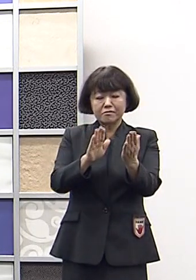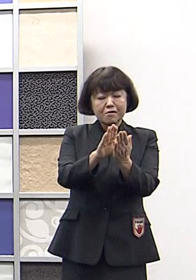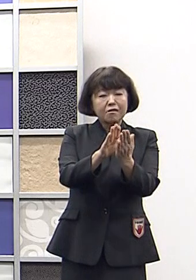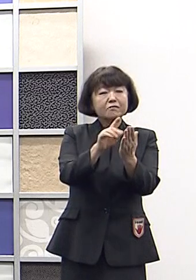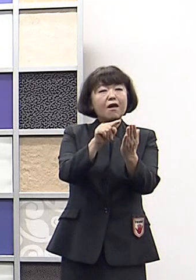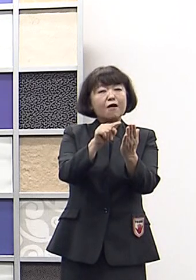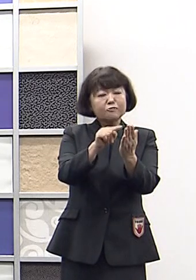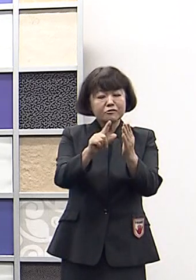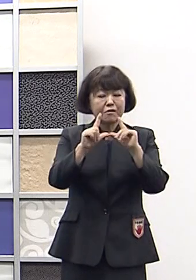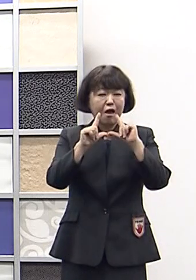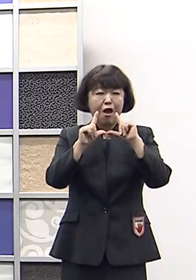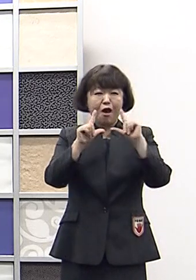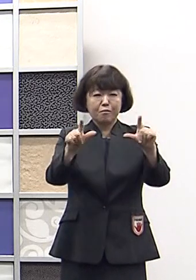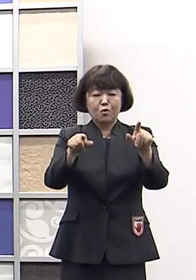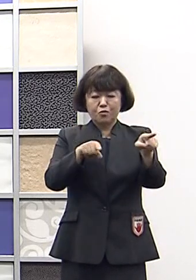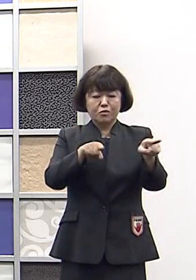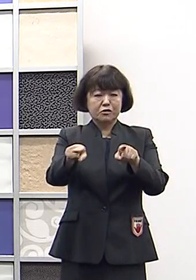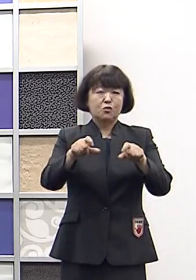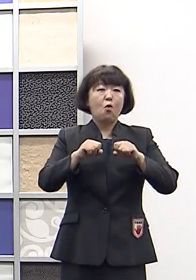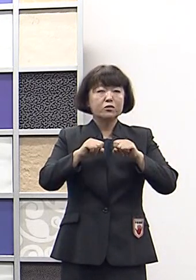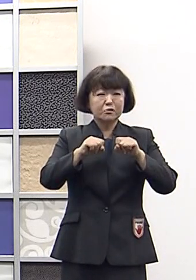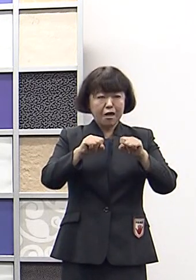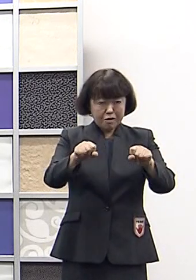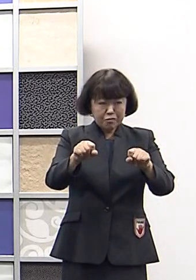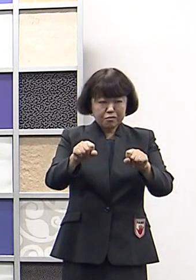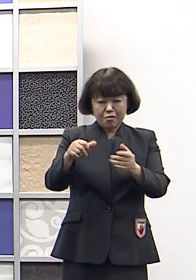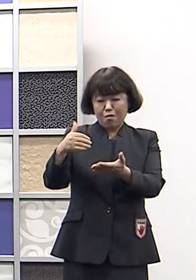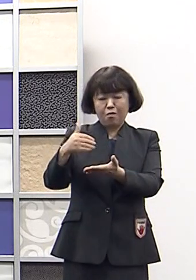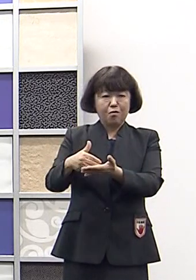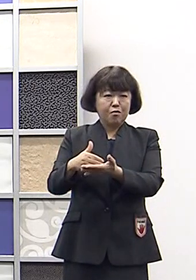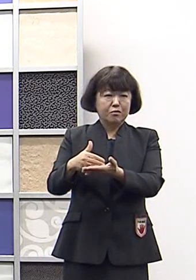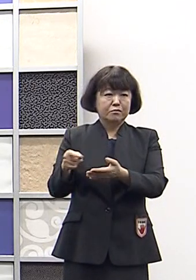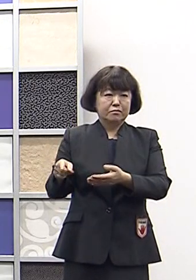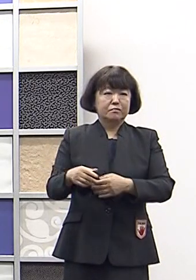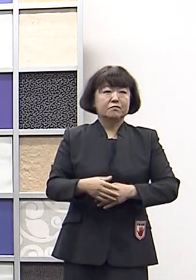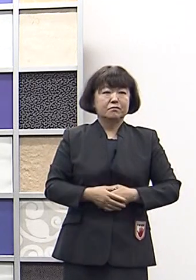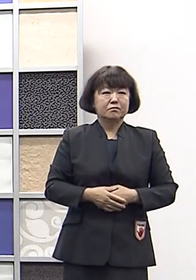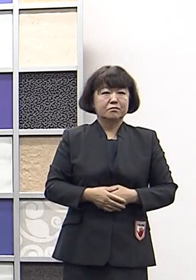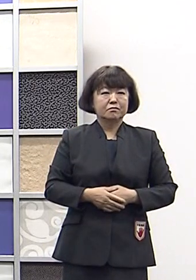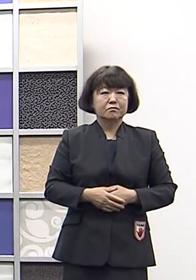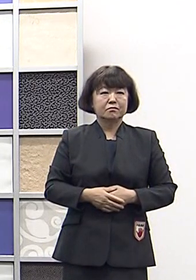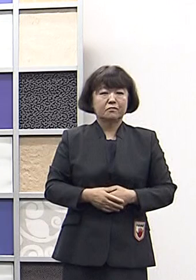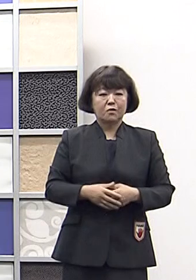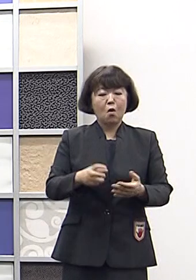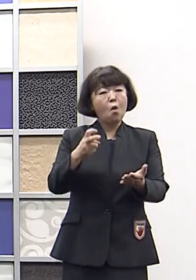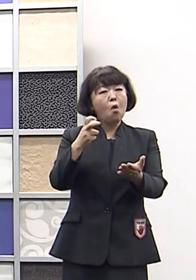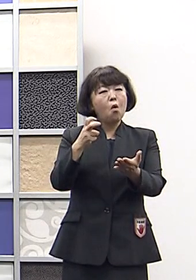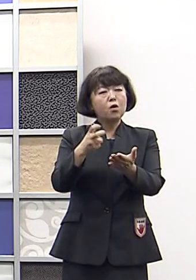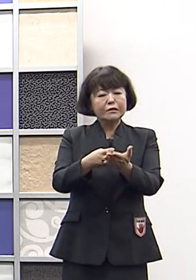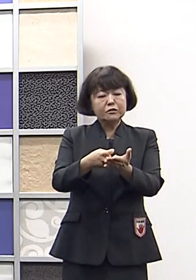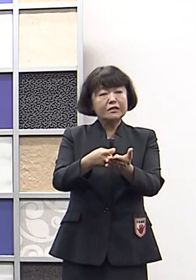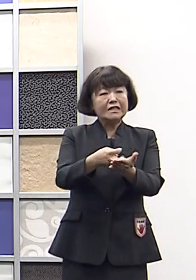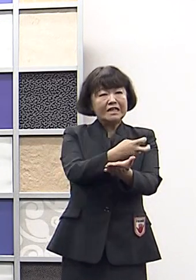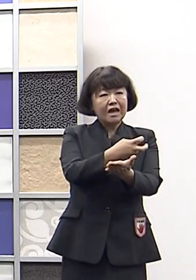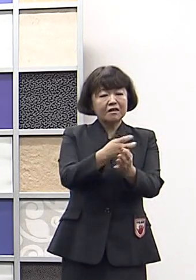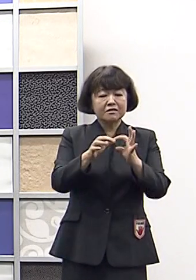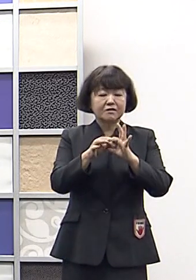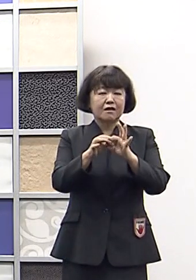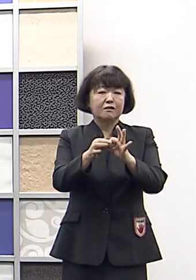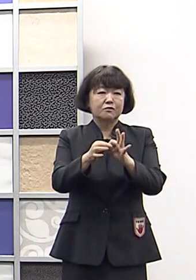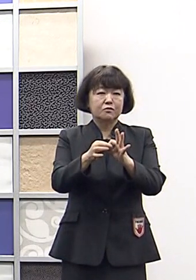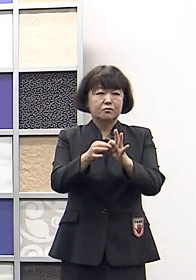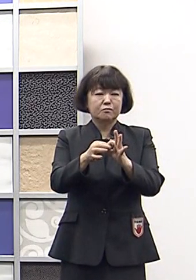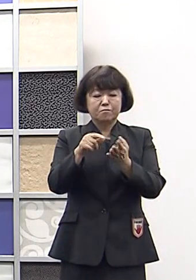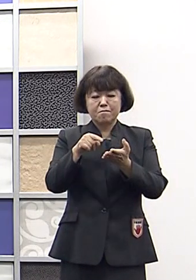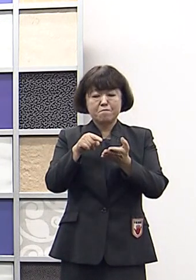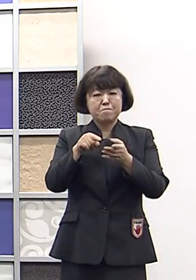ているということでしたが、この命令、おそらく、廃棄物処理法違反ということの命令だと思うんですけど、これま